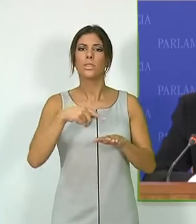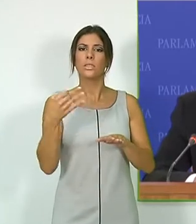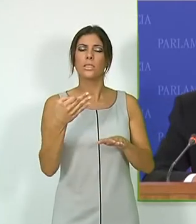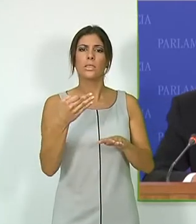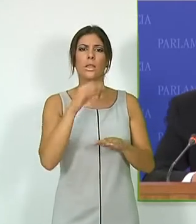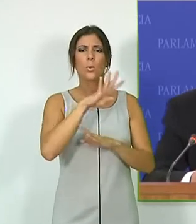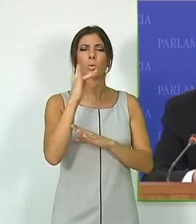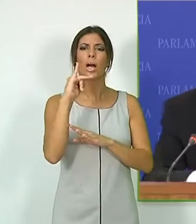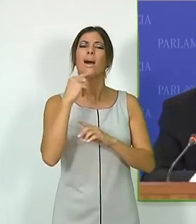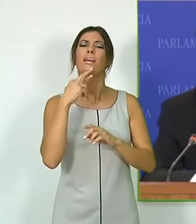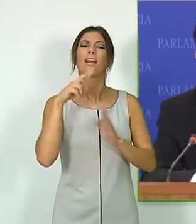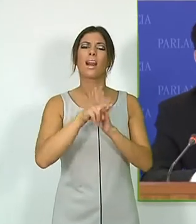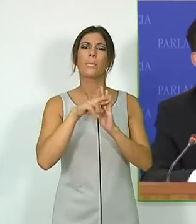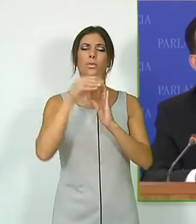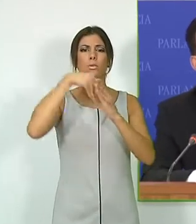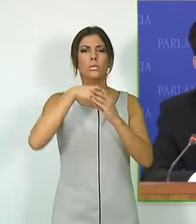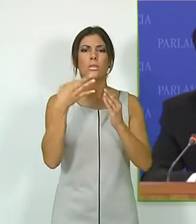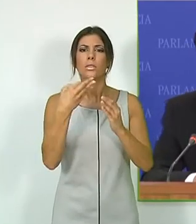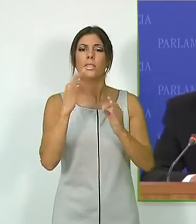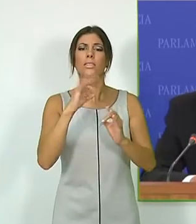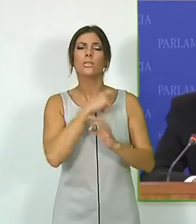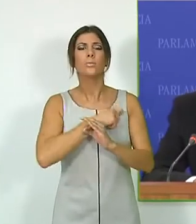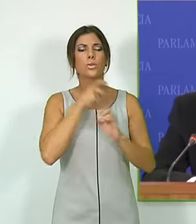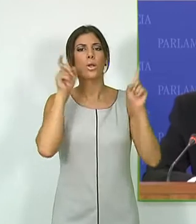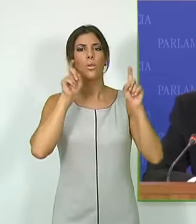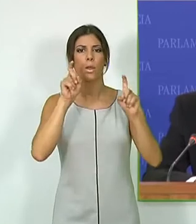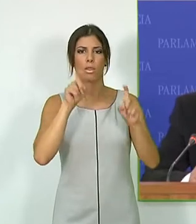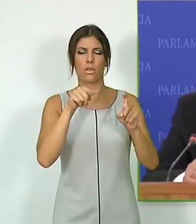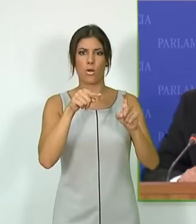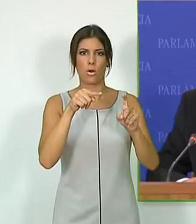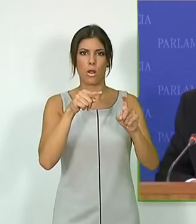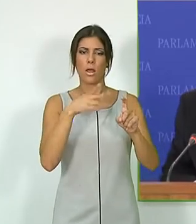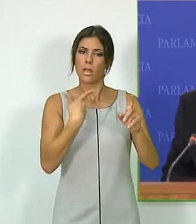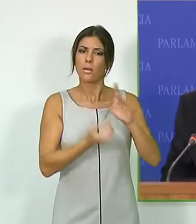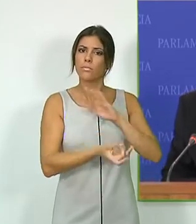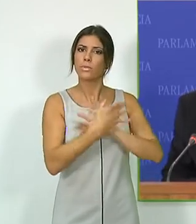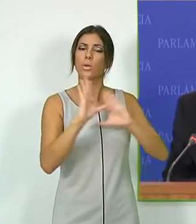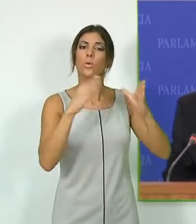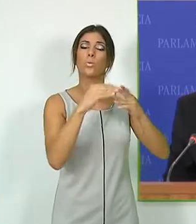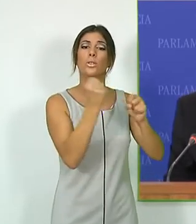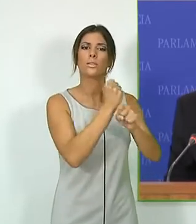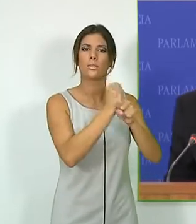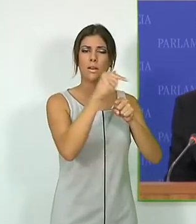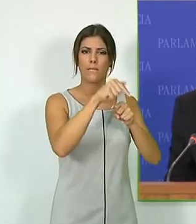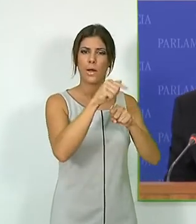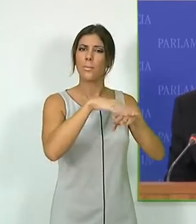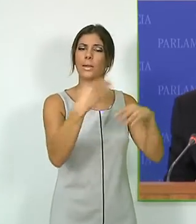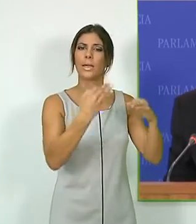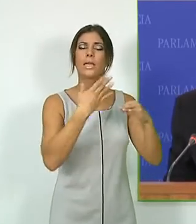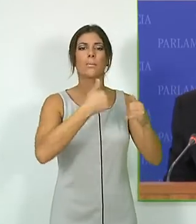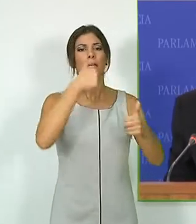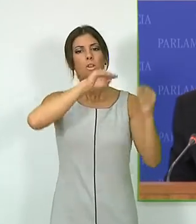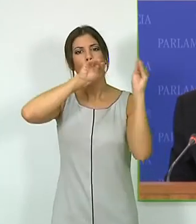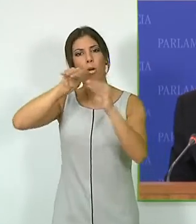del artículo 54 del reglamento para que en el seno de la Comisión de Educación se cree un grupo de trabajo para